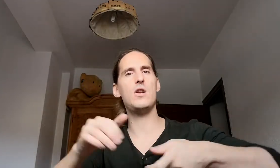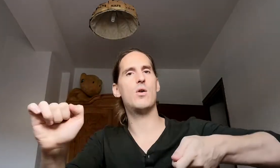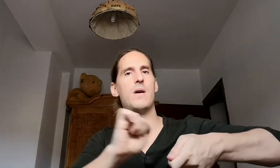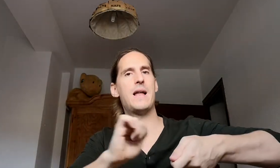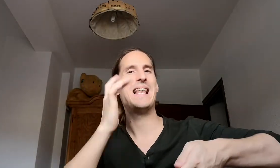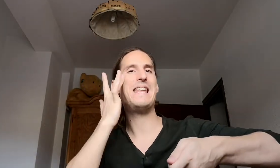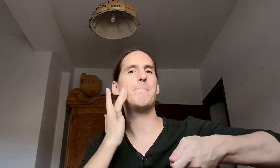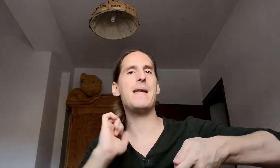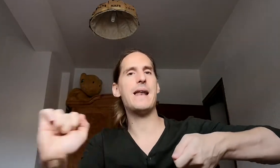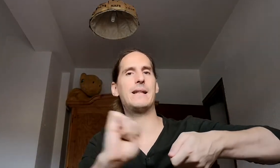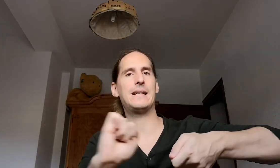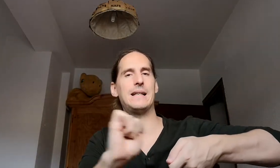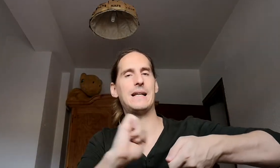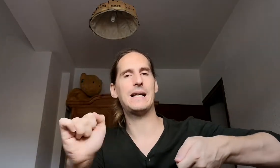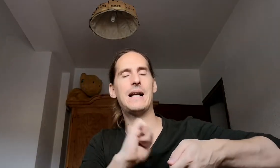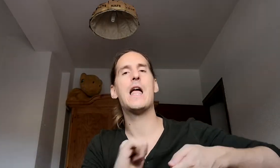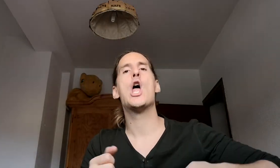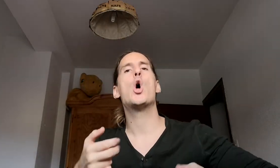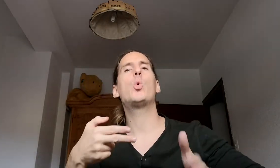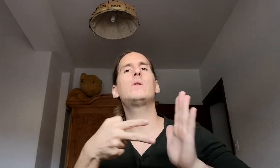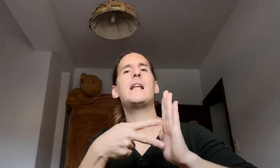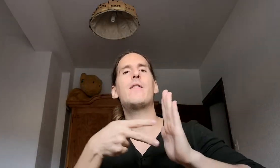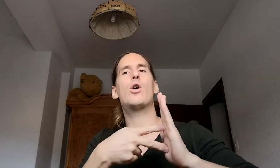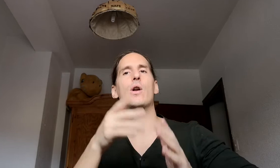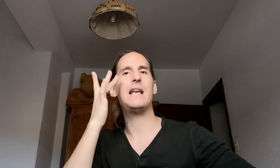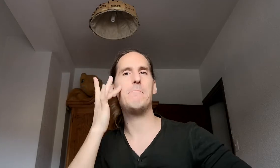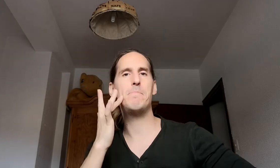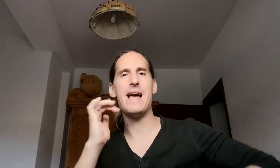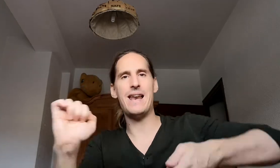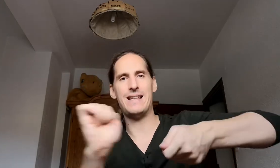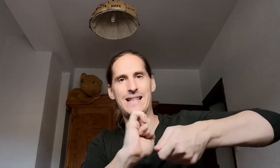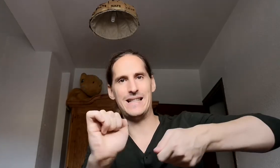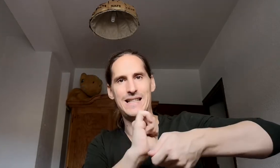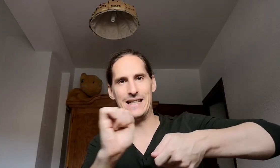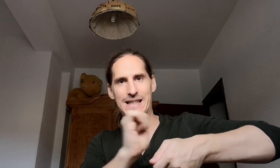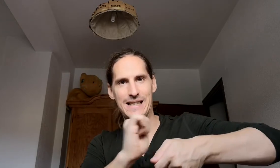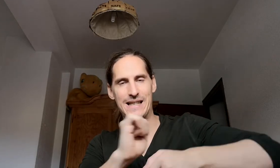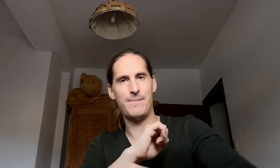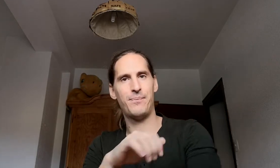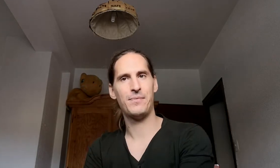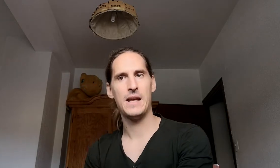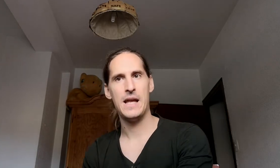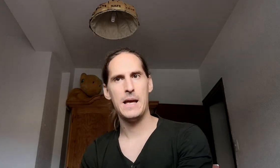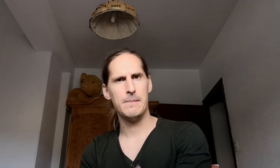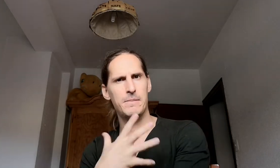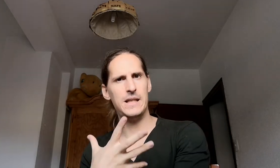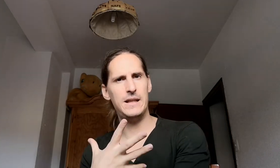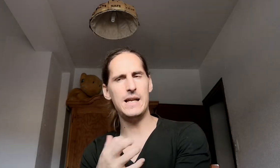Cuchillo. Limpiar. Ta, ta, ta, ta, ta. Un tenedor. Limpiar. Ta, ta, ta, ta, ta, ta, ta. ¿Se